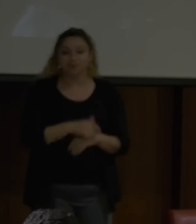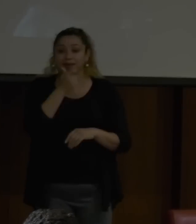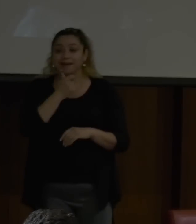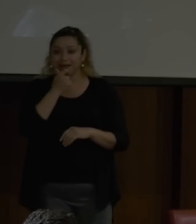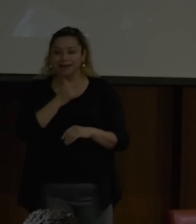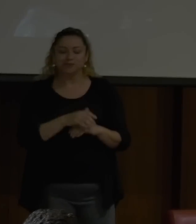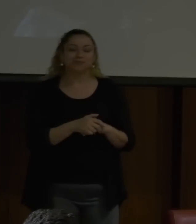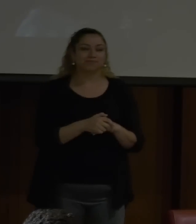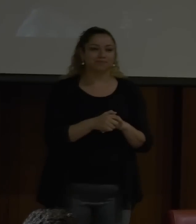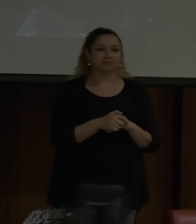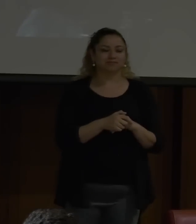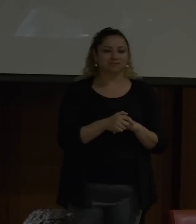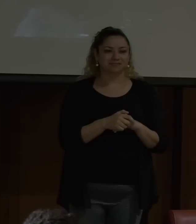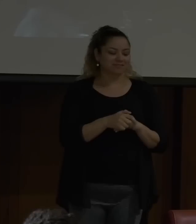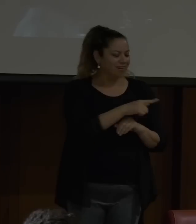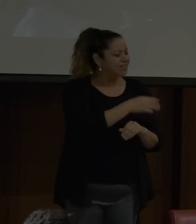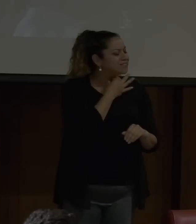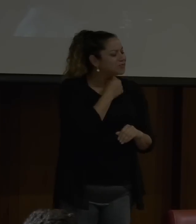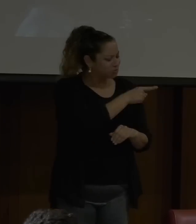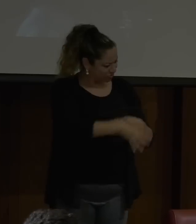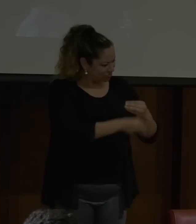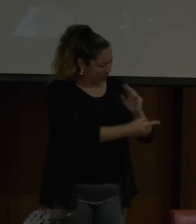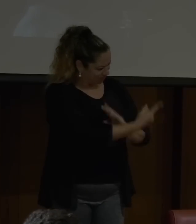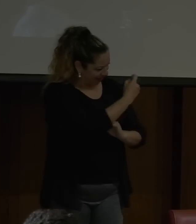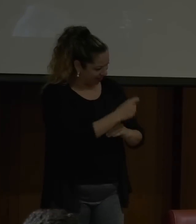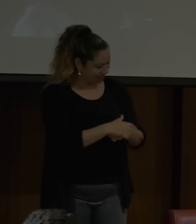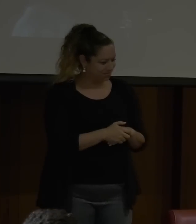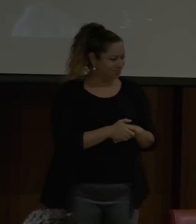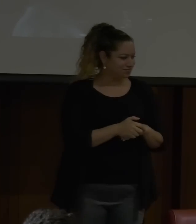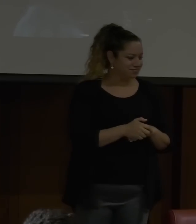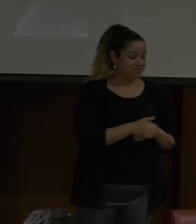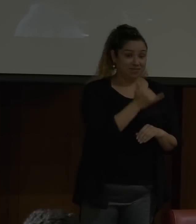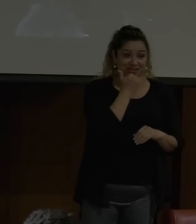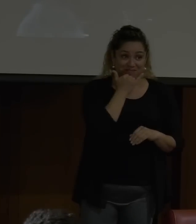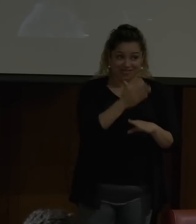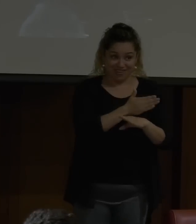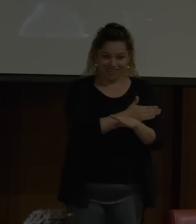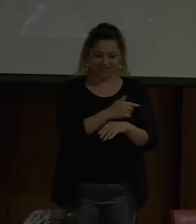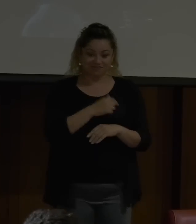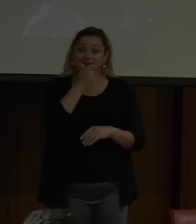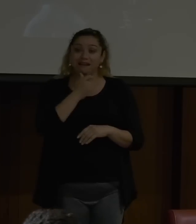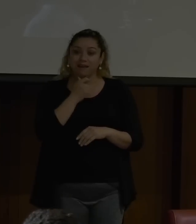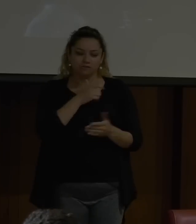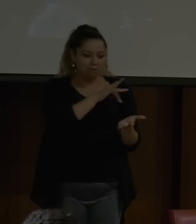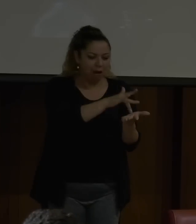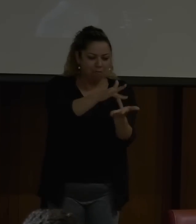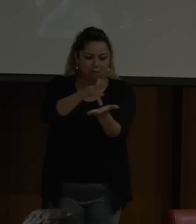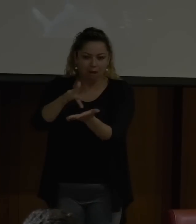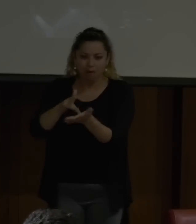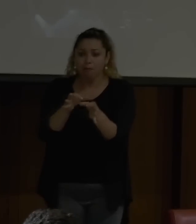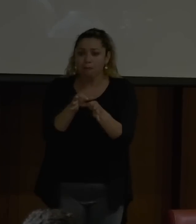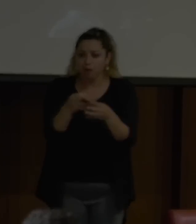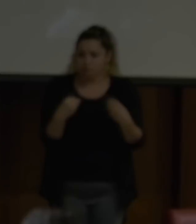Hay una anécdota que no contaste ahí. Mi papá en todo su recorrido que hizo entre el pueblo, pues que nombró a los 2 meses de